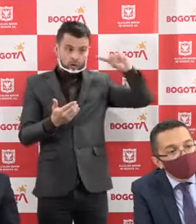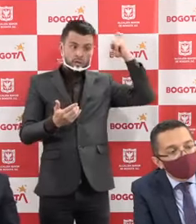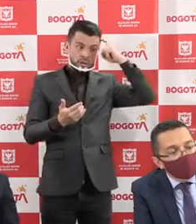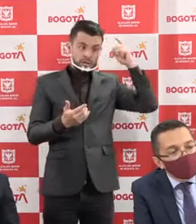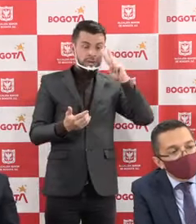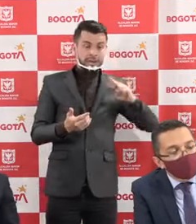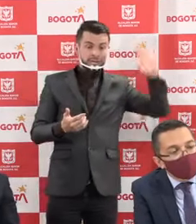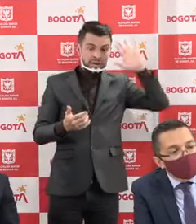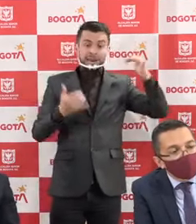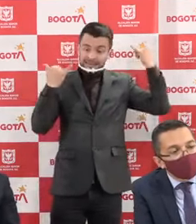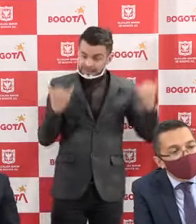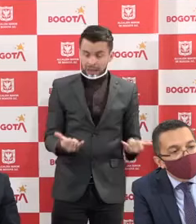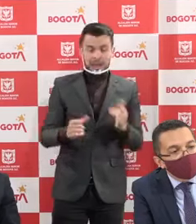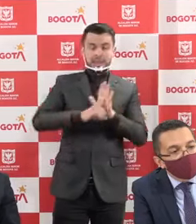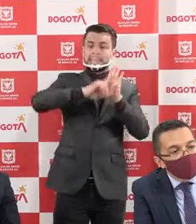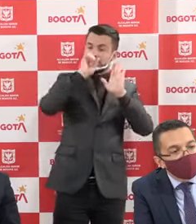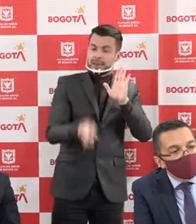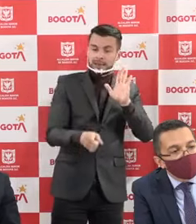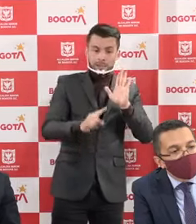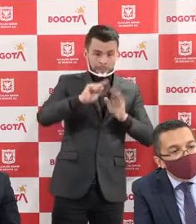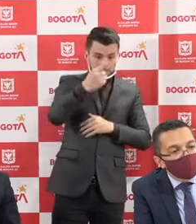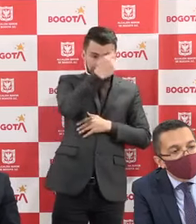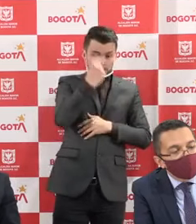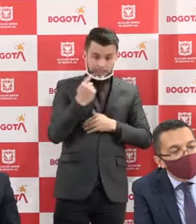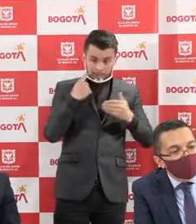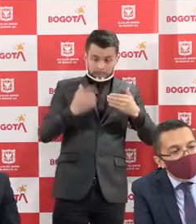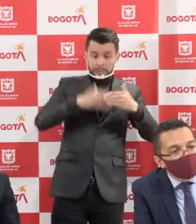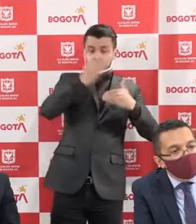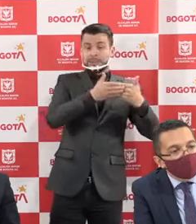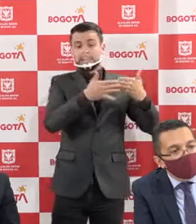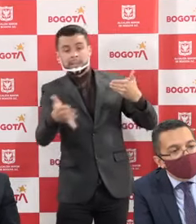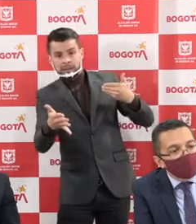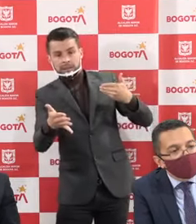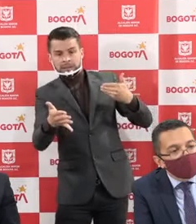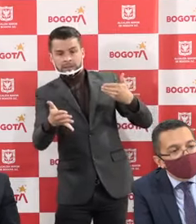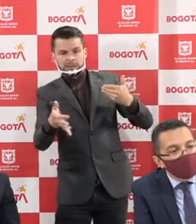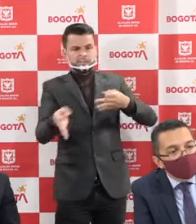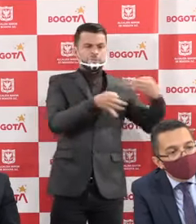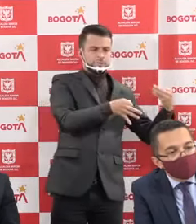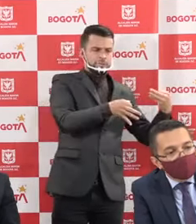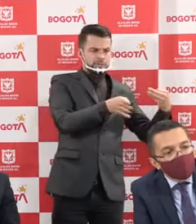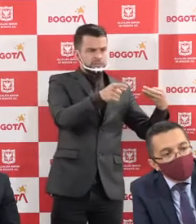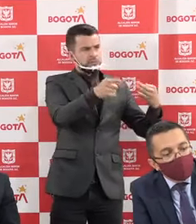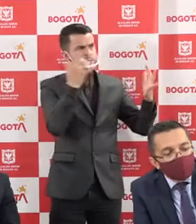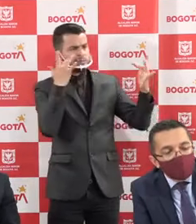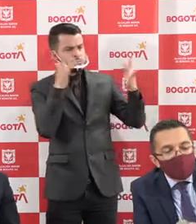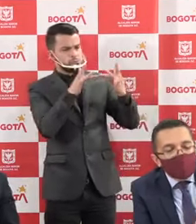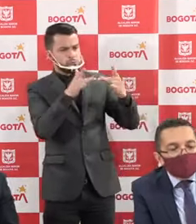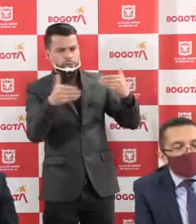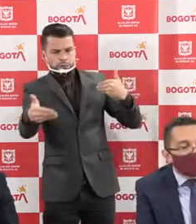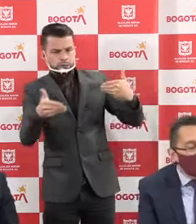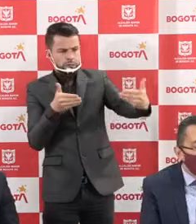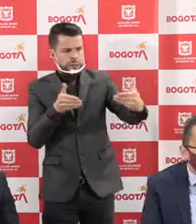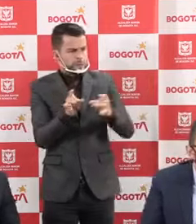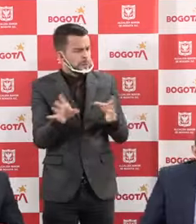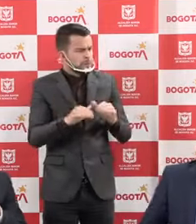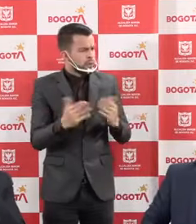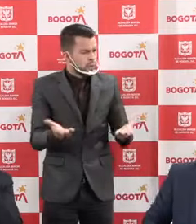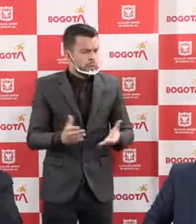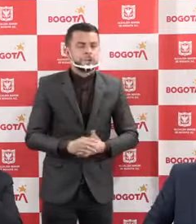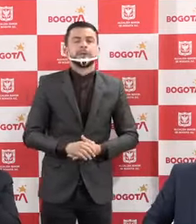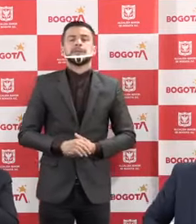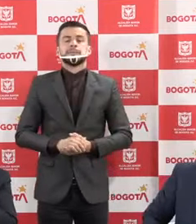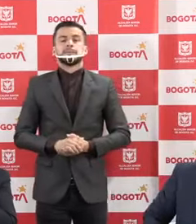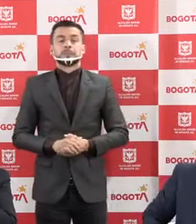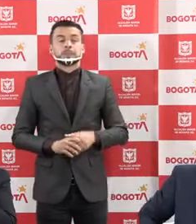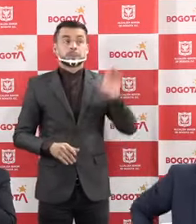servirá el decreto distrital más allá de la aplicación del nuevo decreto nacional sobre aislamiento selectivo el decreto del